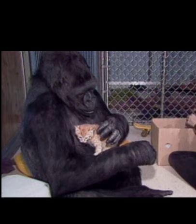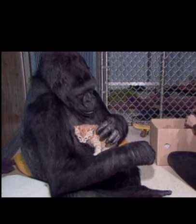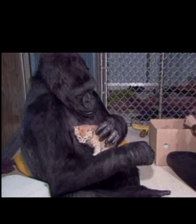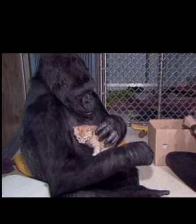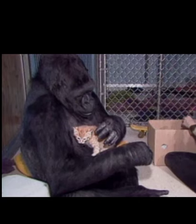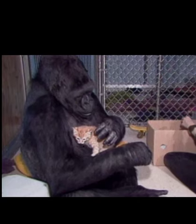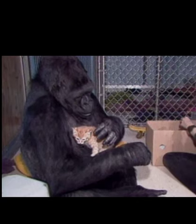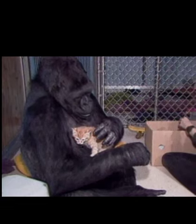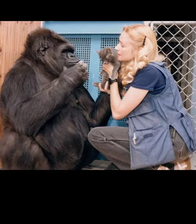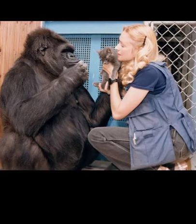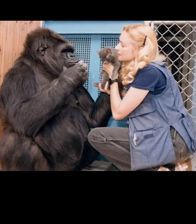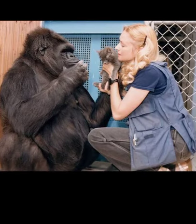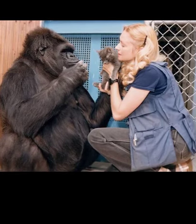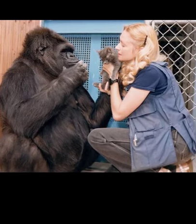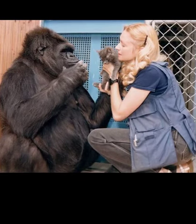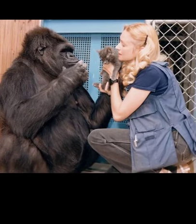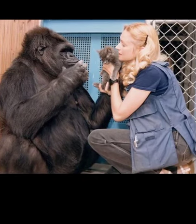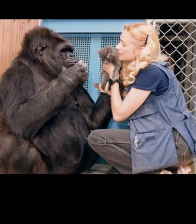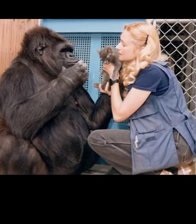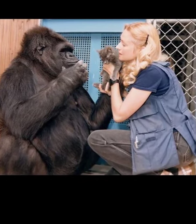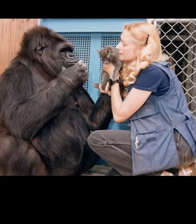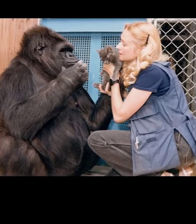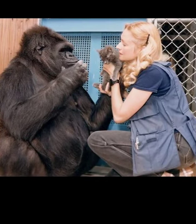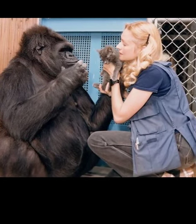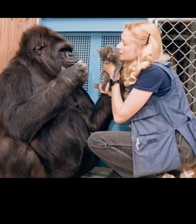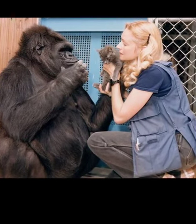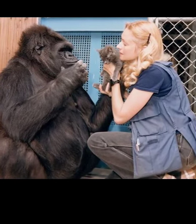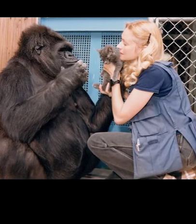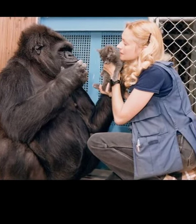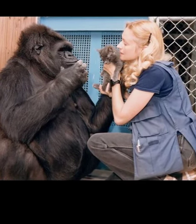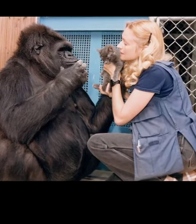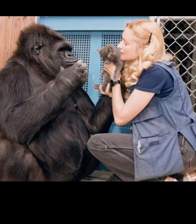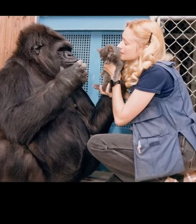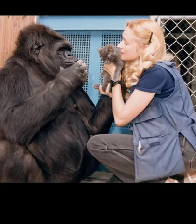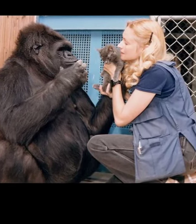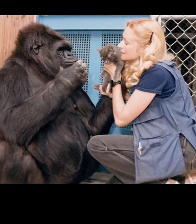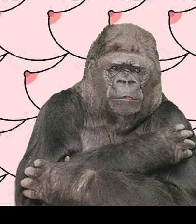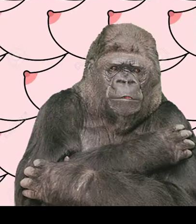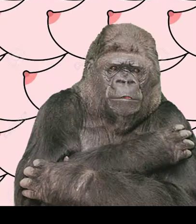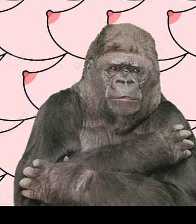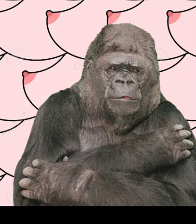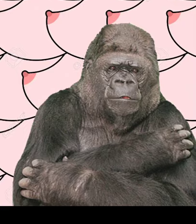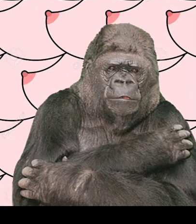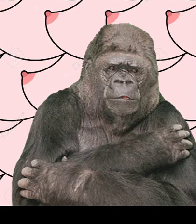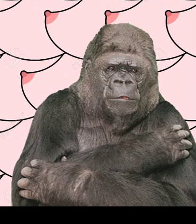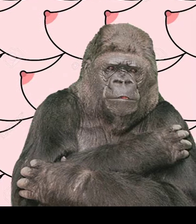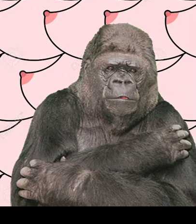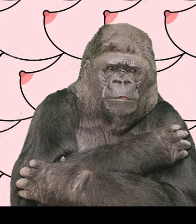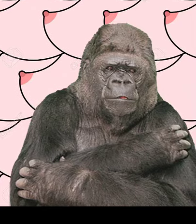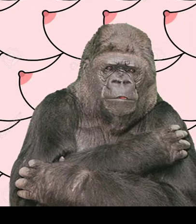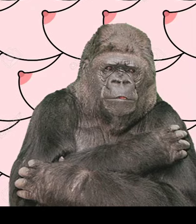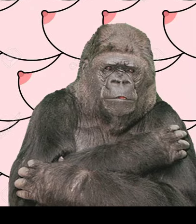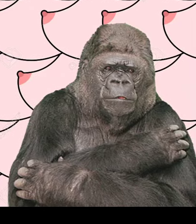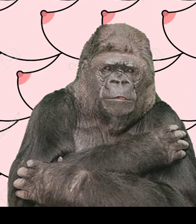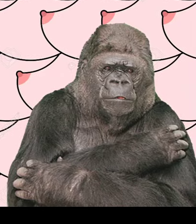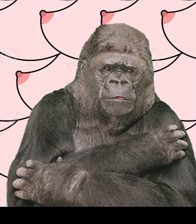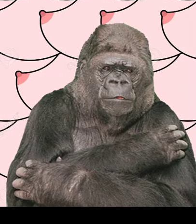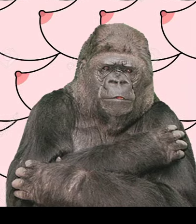उससे जब यह सवाल पूछा गया, तो उसने ज्यादा जानकारी ना देते हुए बस इतना बताया कि जानवर मरने के बाद एक कमफिटेबल होल में जाते हैं.